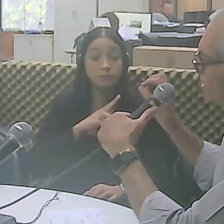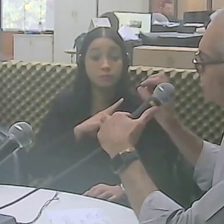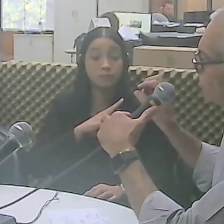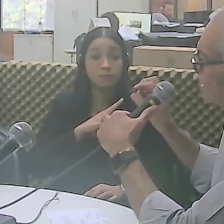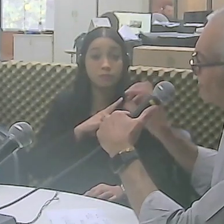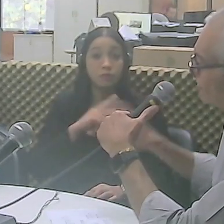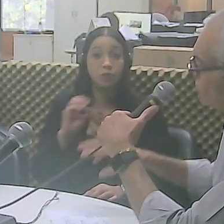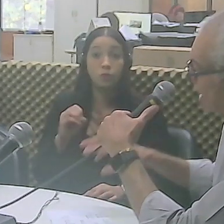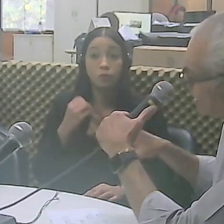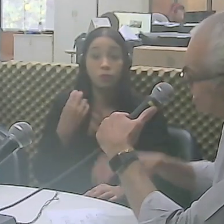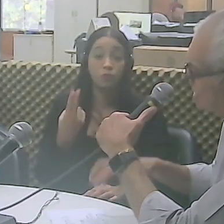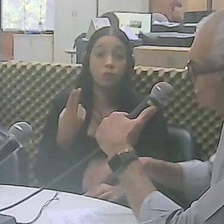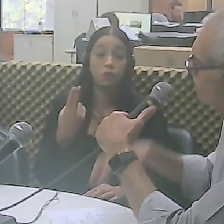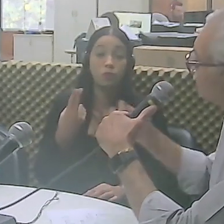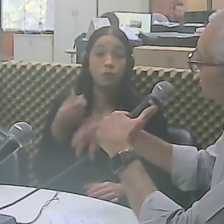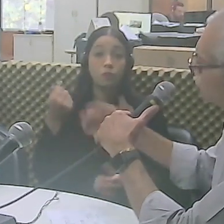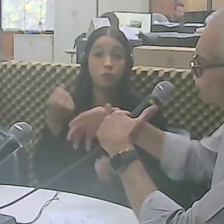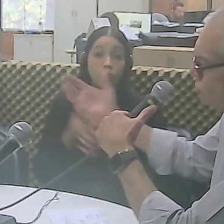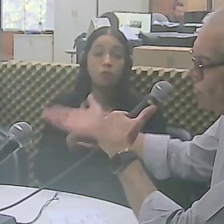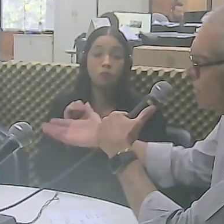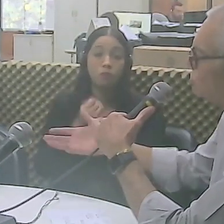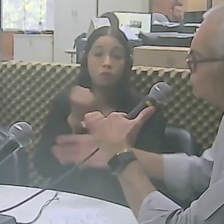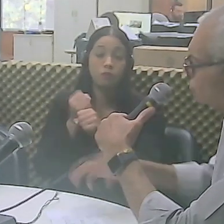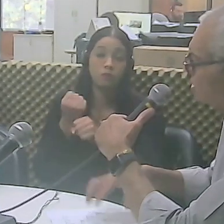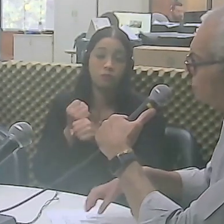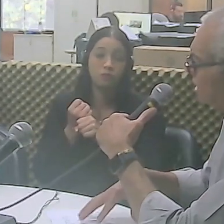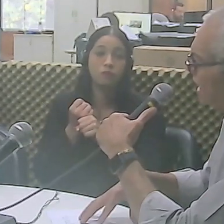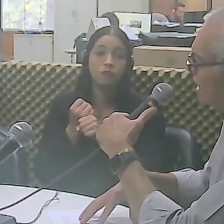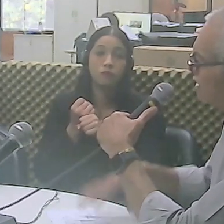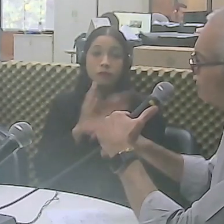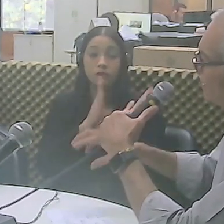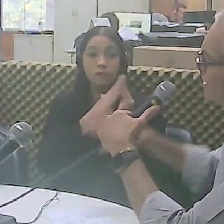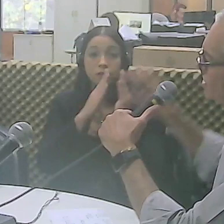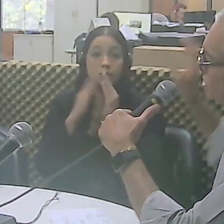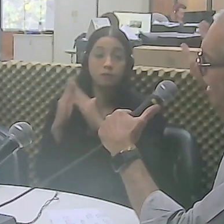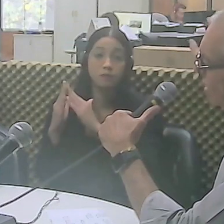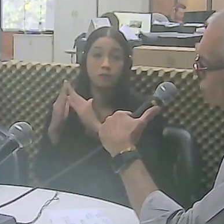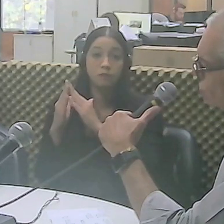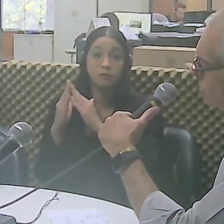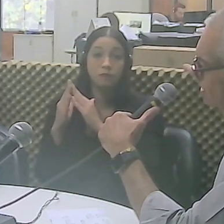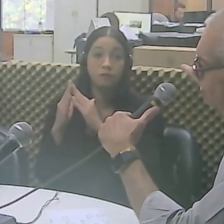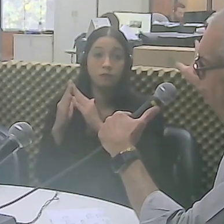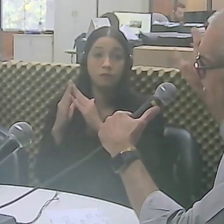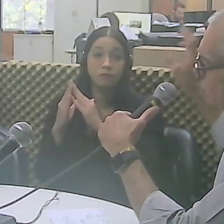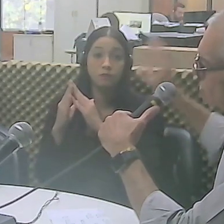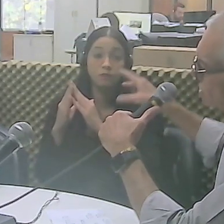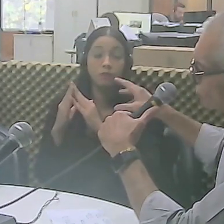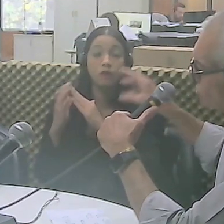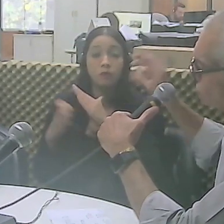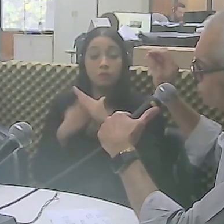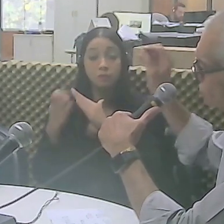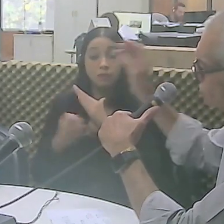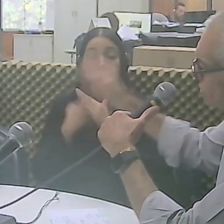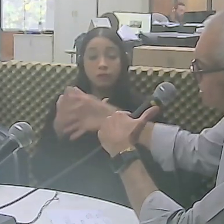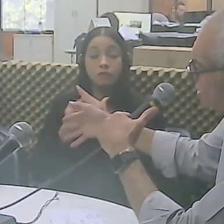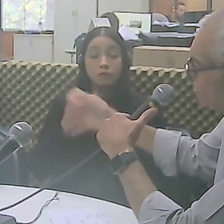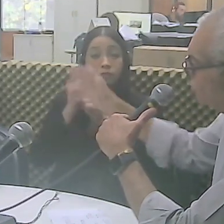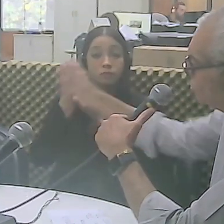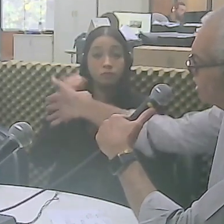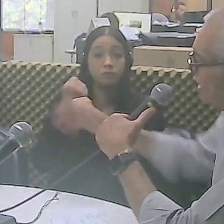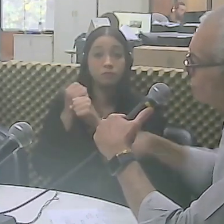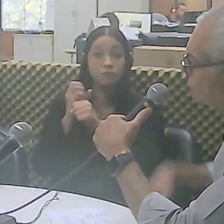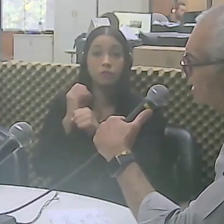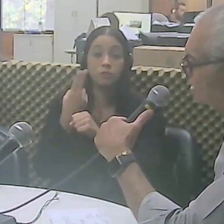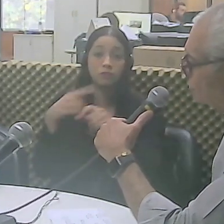privados ou a aquisição e a construção de casas feitas direto com as incorporadoras, com as construtoras